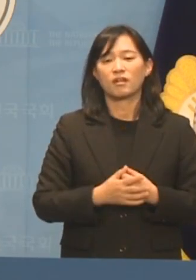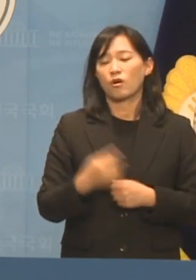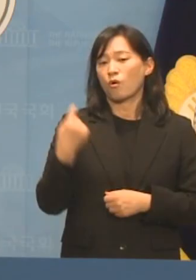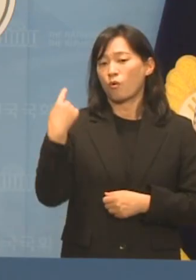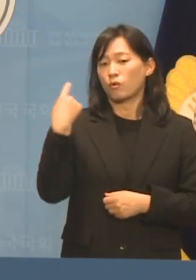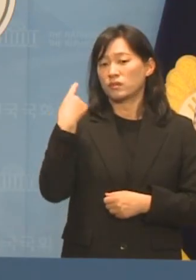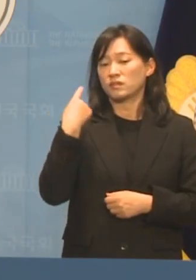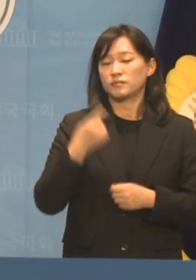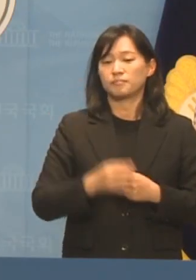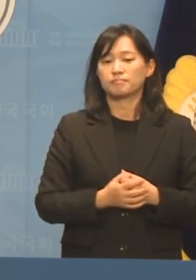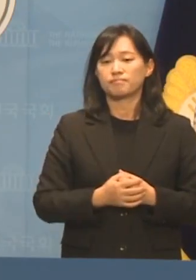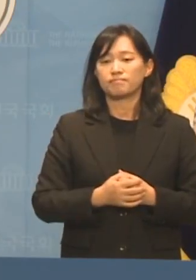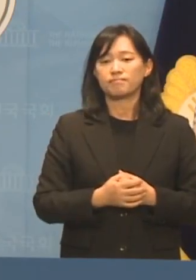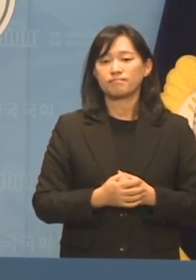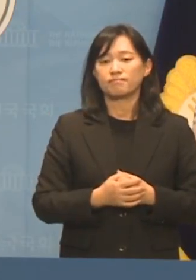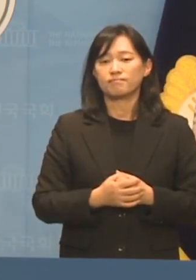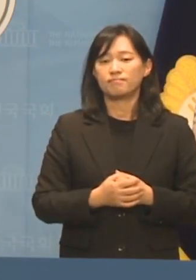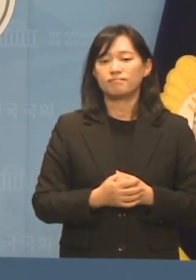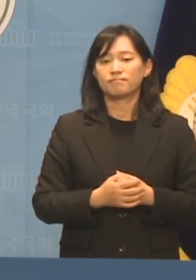어제